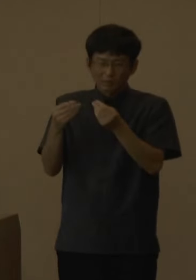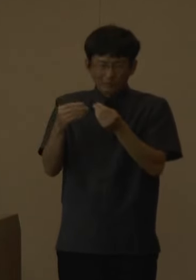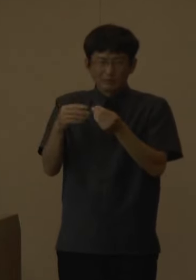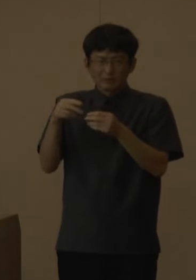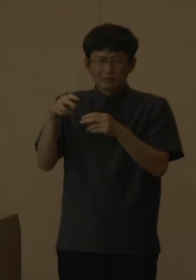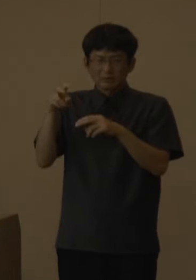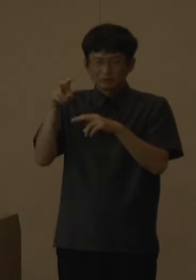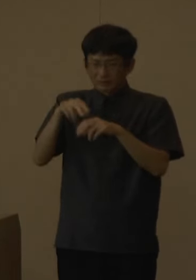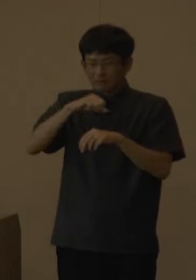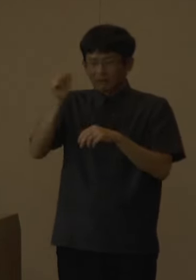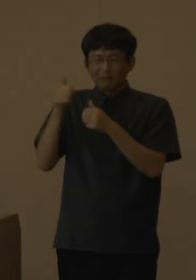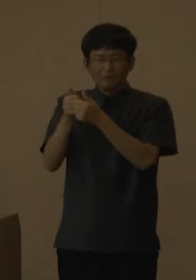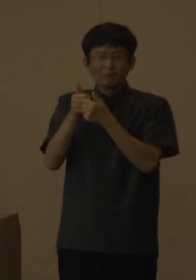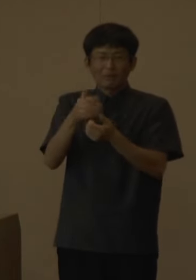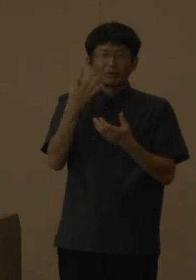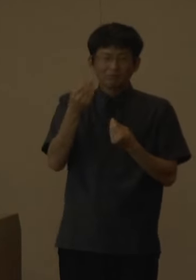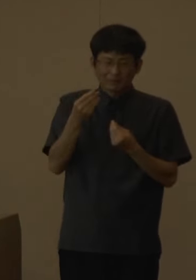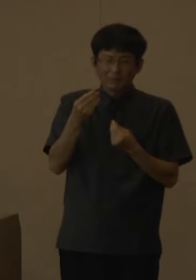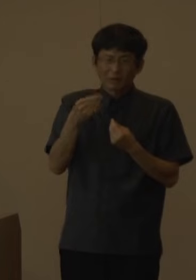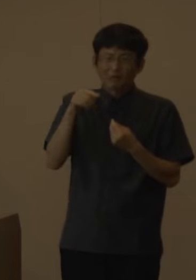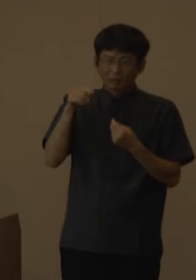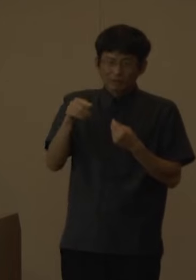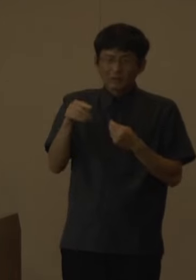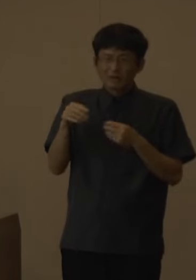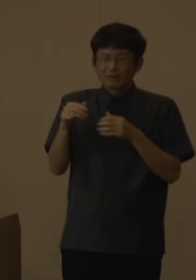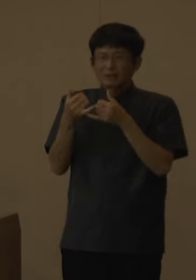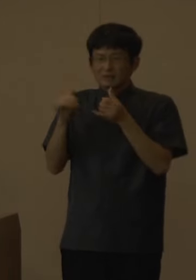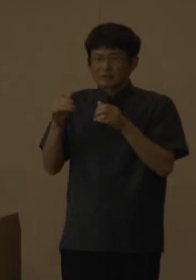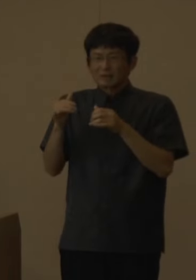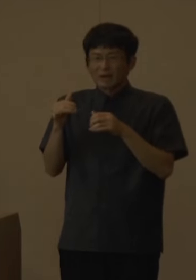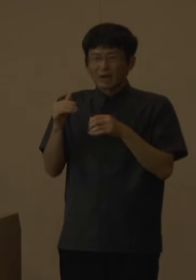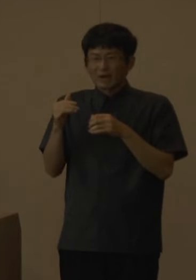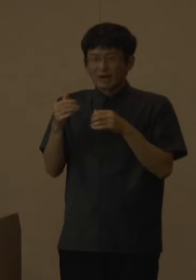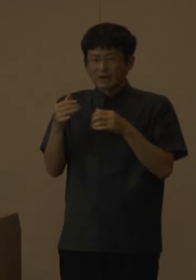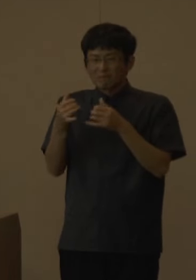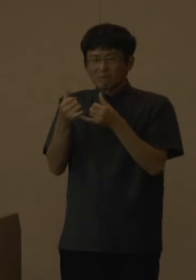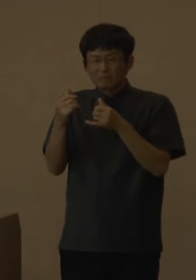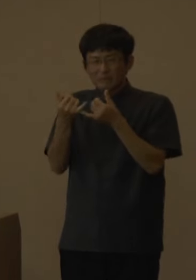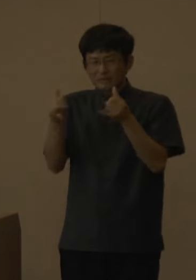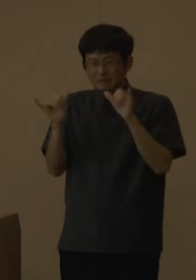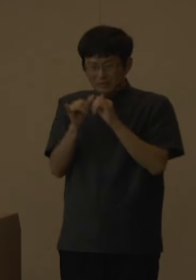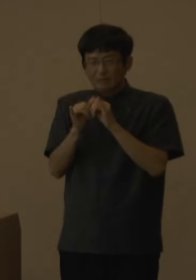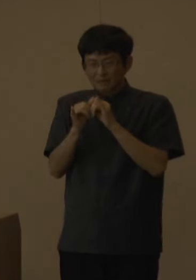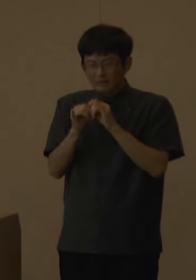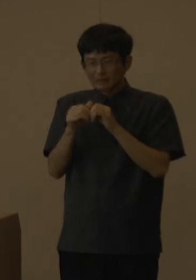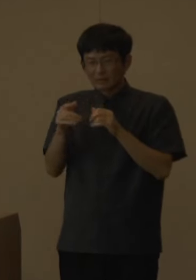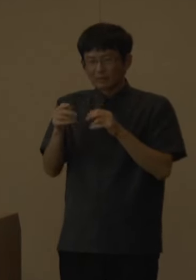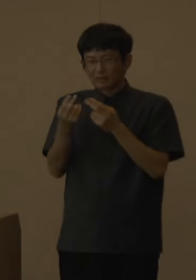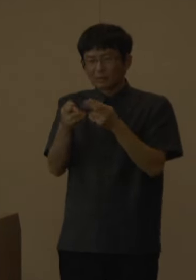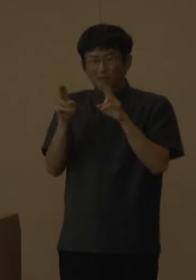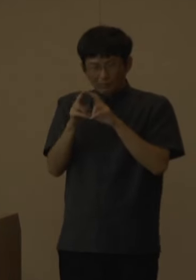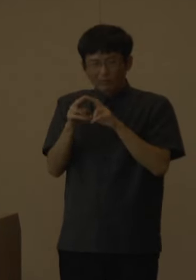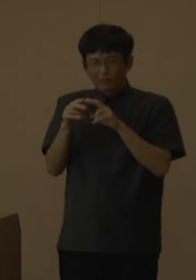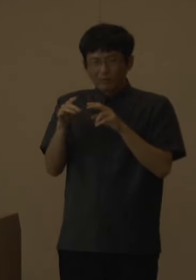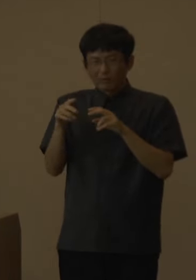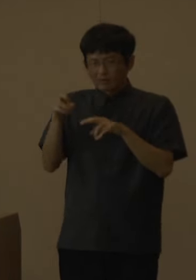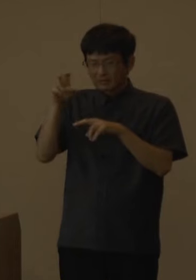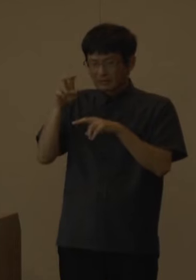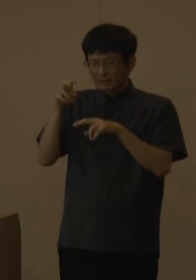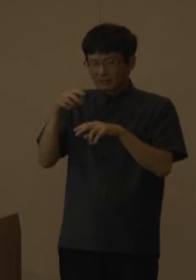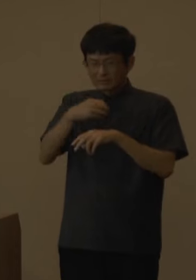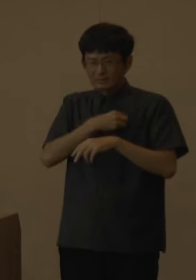でもこの社民共産の選挙区での議席を持っているのはここだけです。ですから、そ